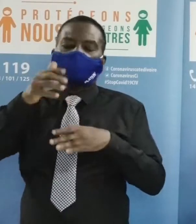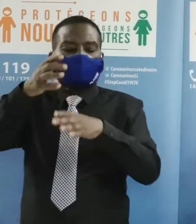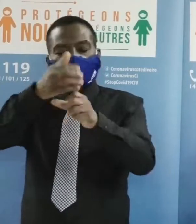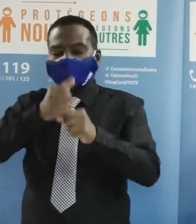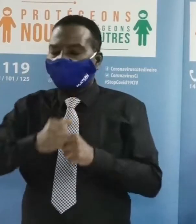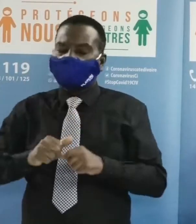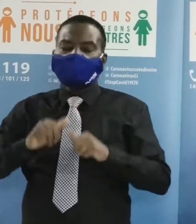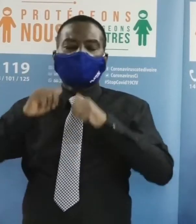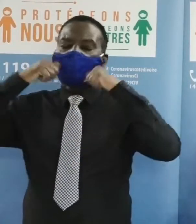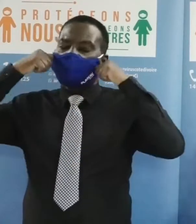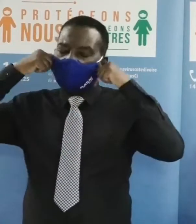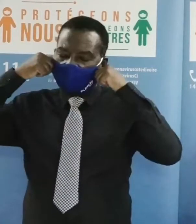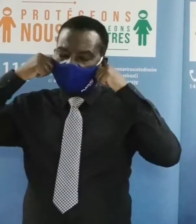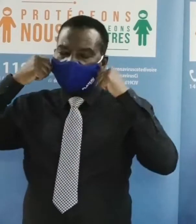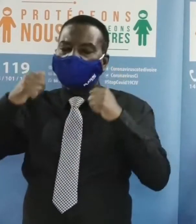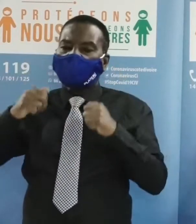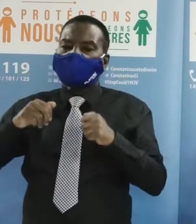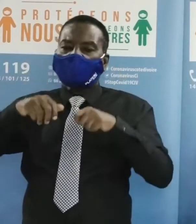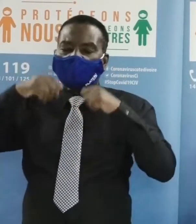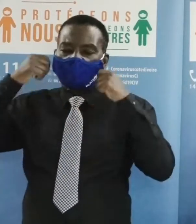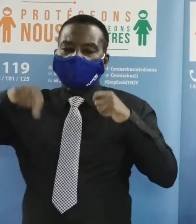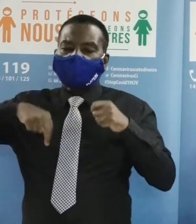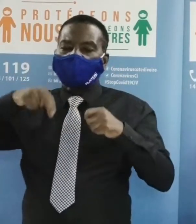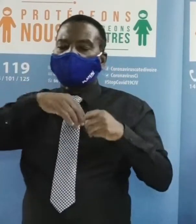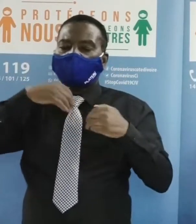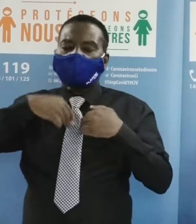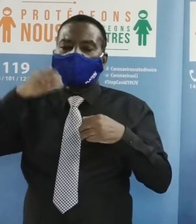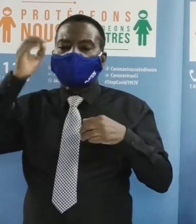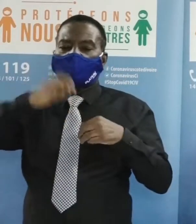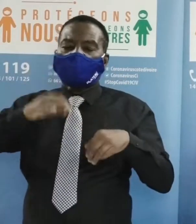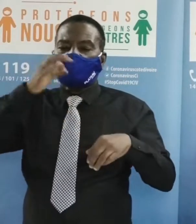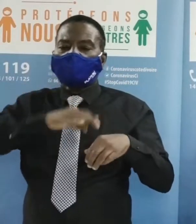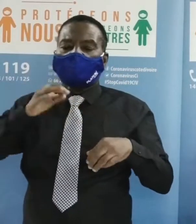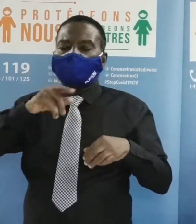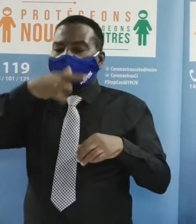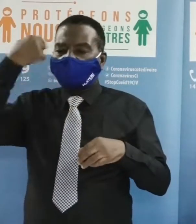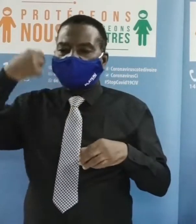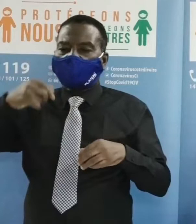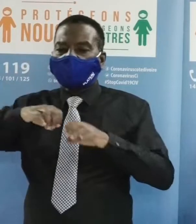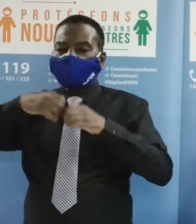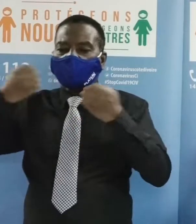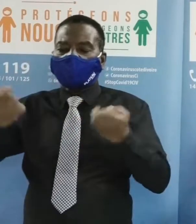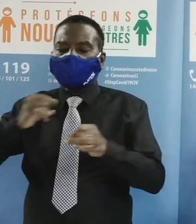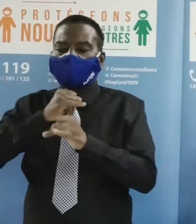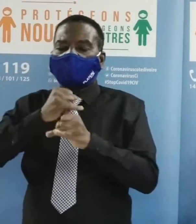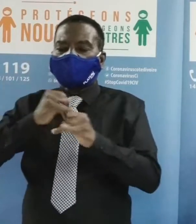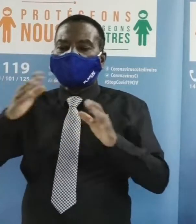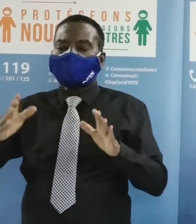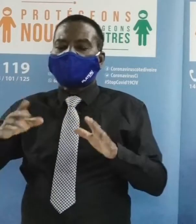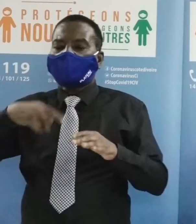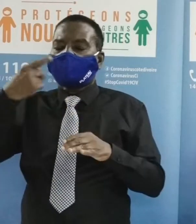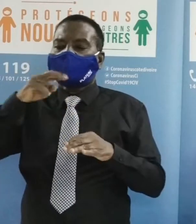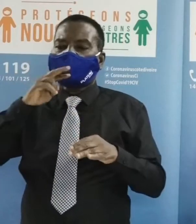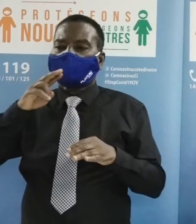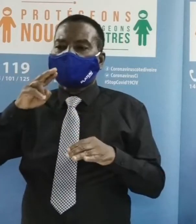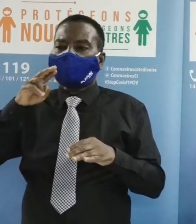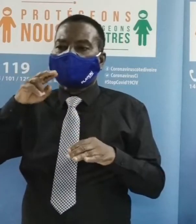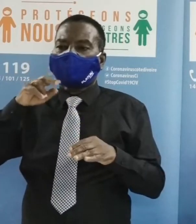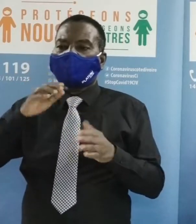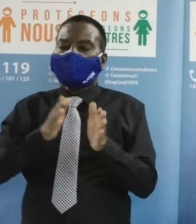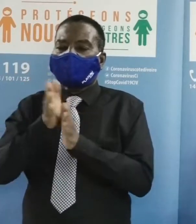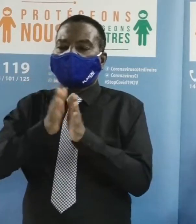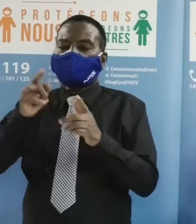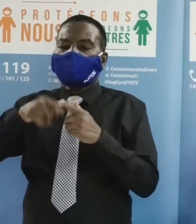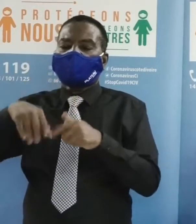la date d'aujourd'hui les masques nous en avons bénéficié parce que des entreprises qui sont qui ont des intérêts a